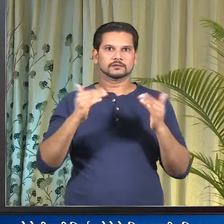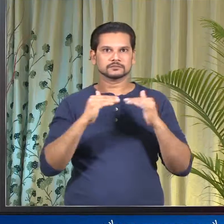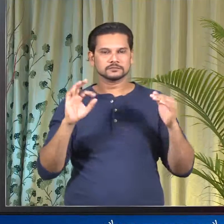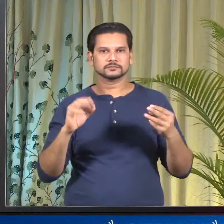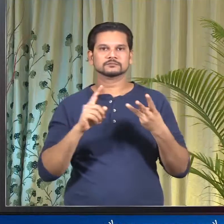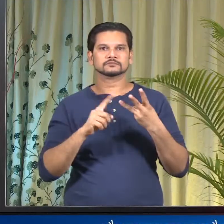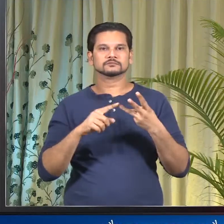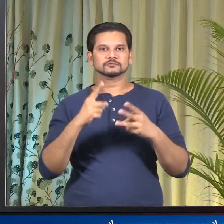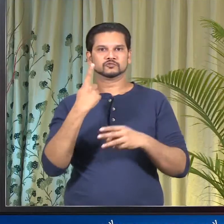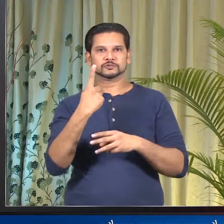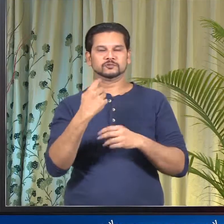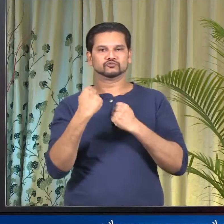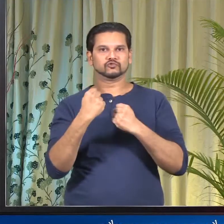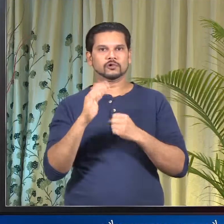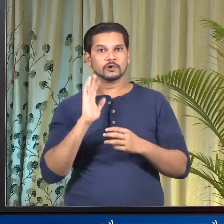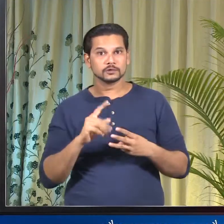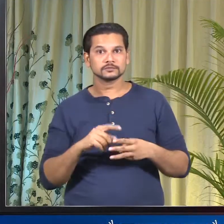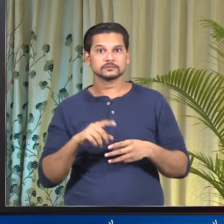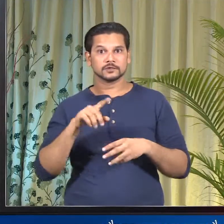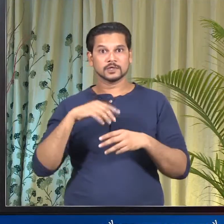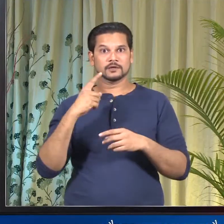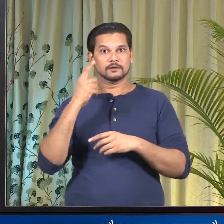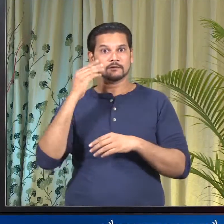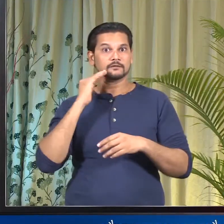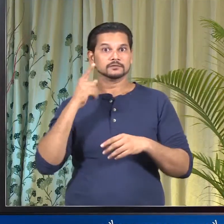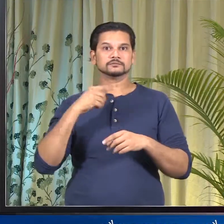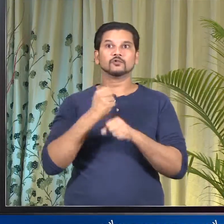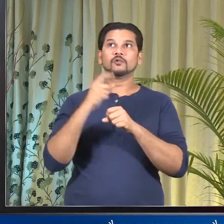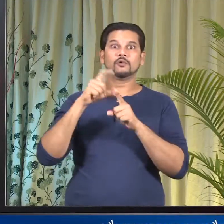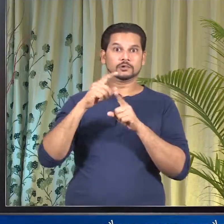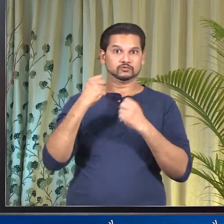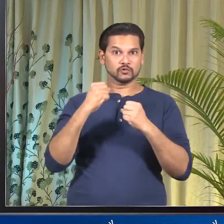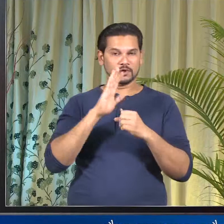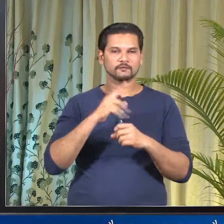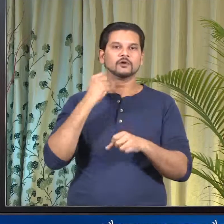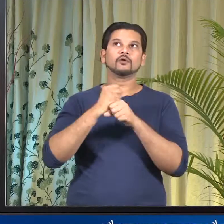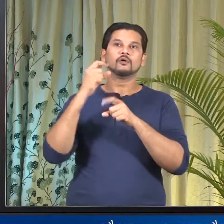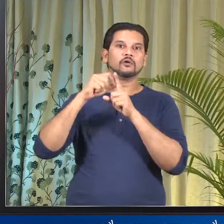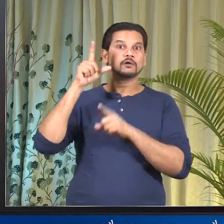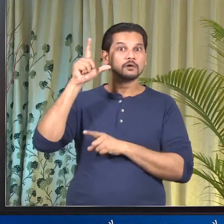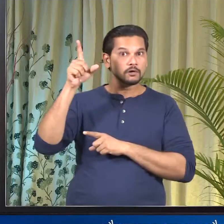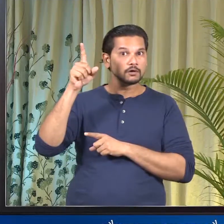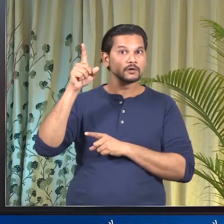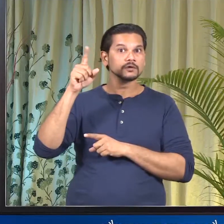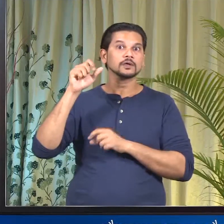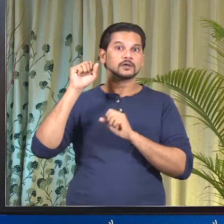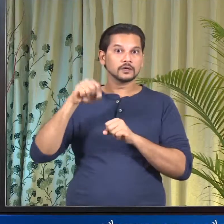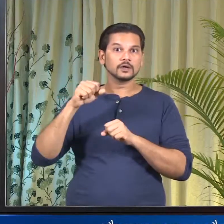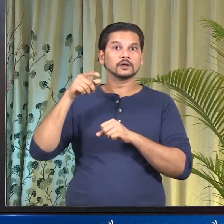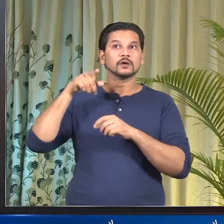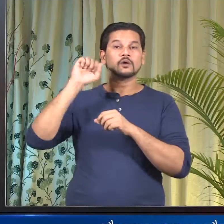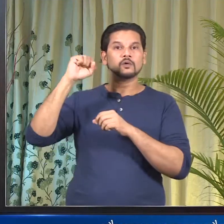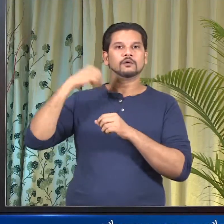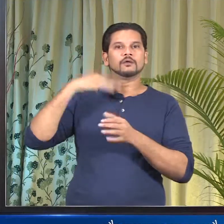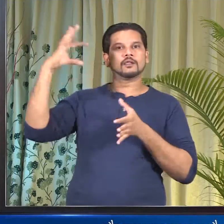होता है और जब हमारा मन एकाग्र है परमात्मा में तो परमात्मा की अंतह प्रेणाएं भी